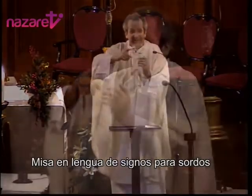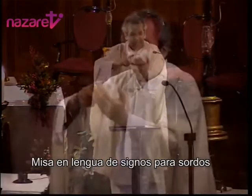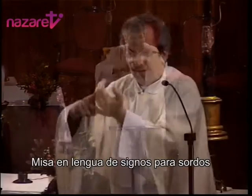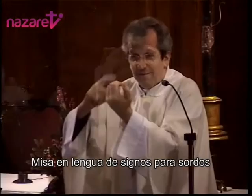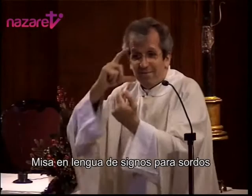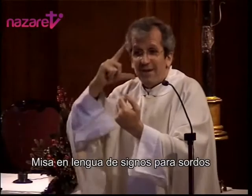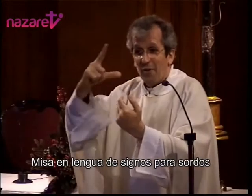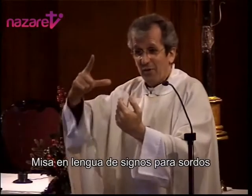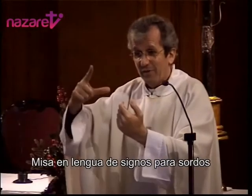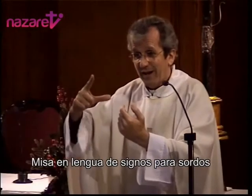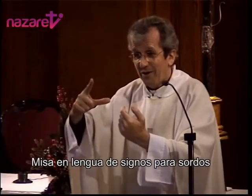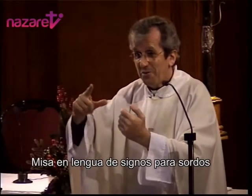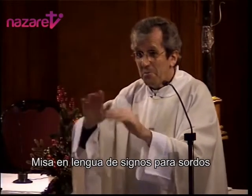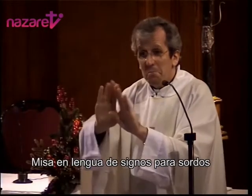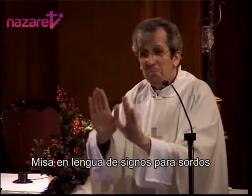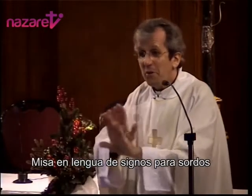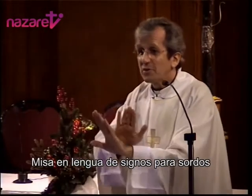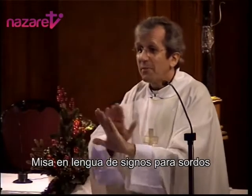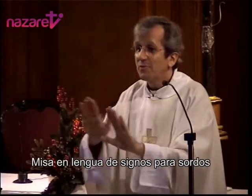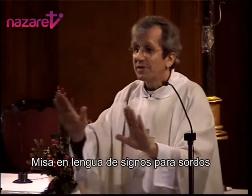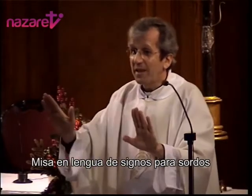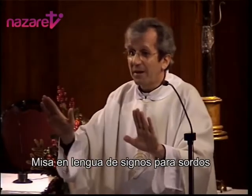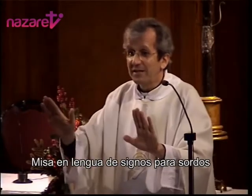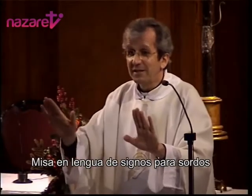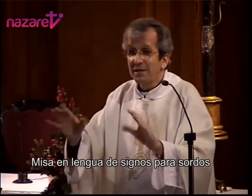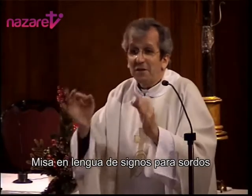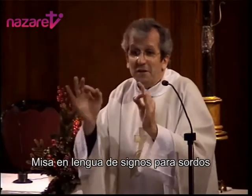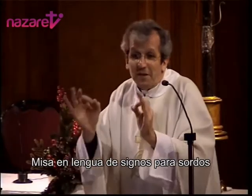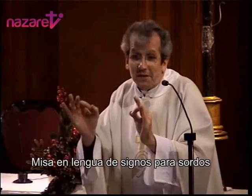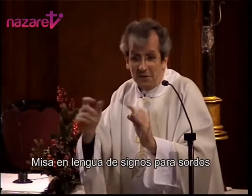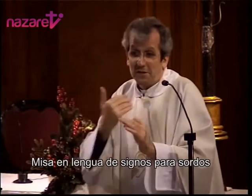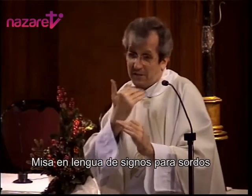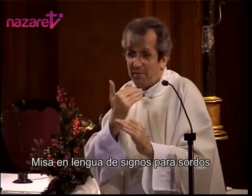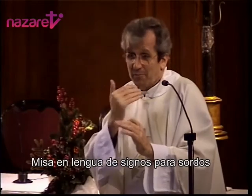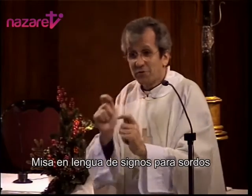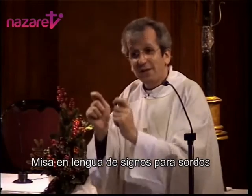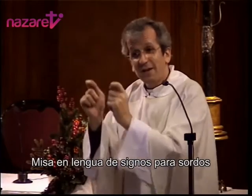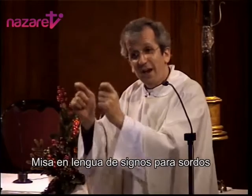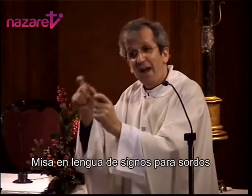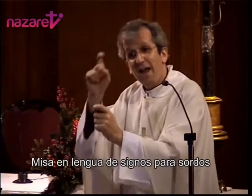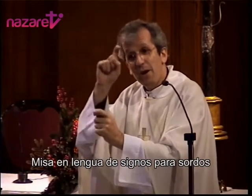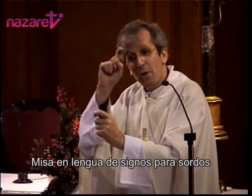tercer día lo encontraron, pero no sabemos nada más. Y sabemos que tenía el nombre